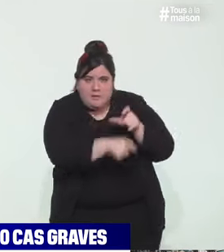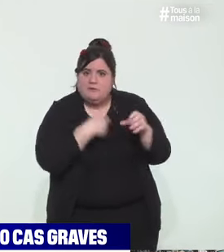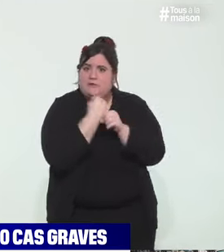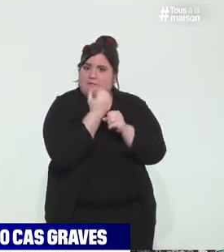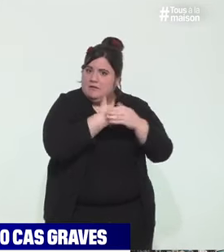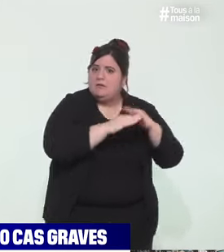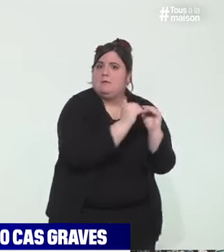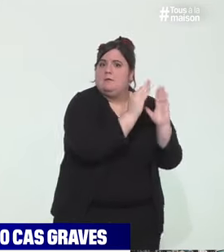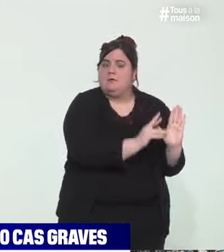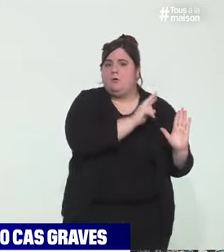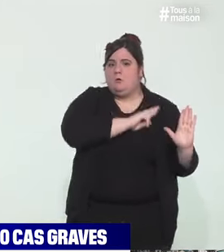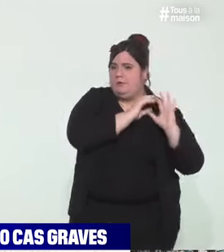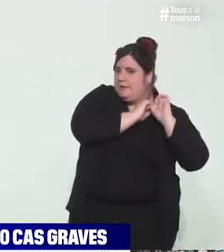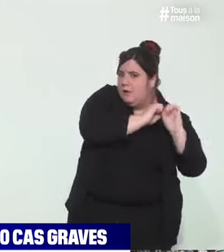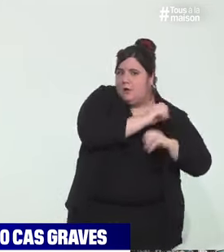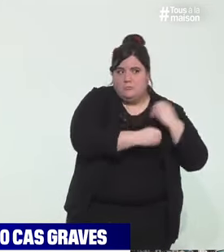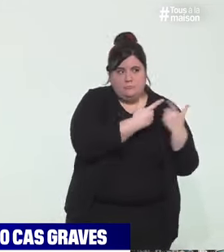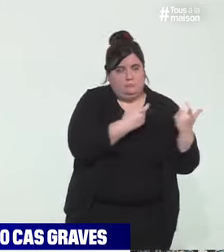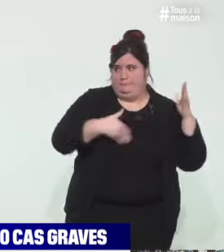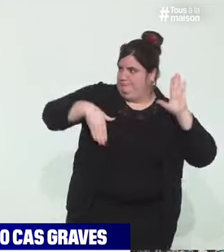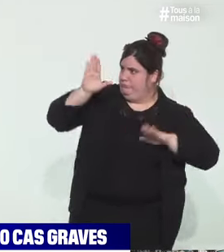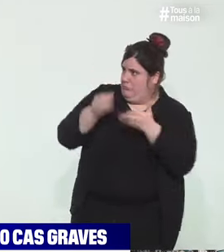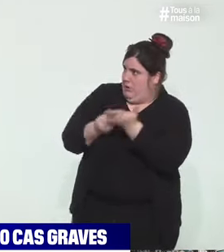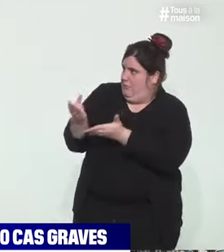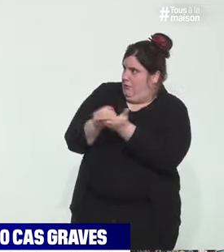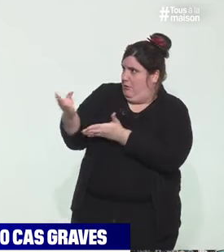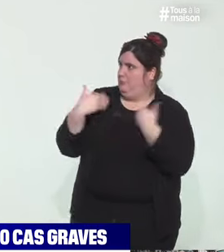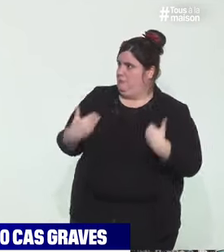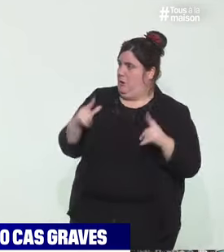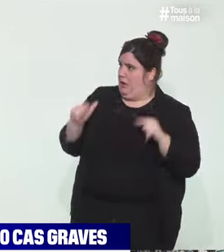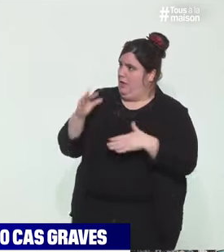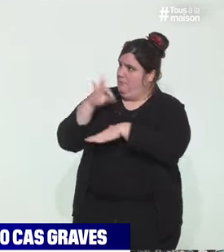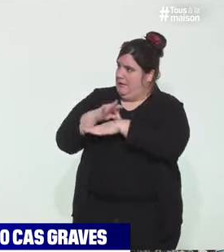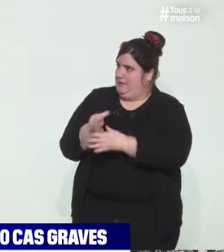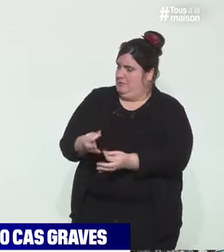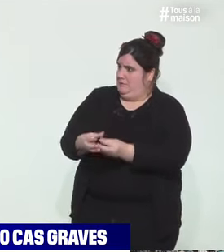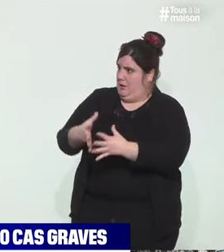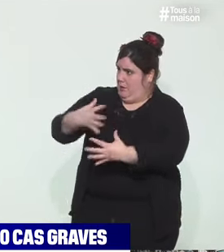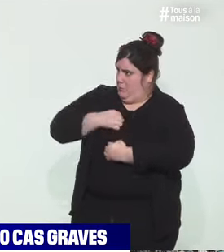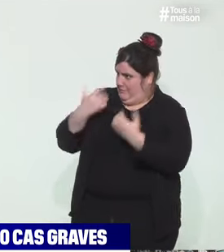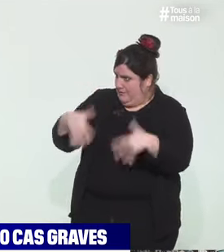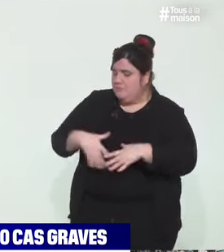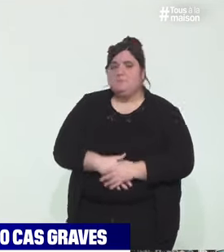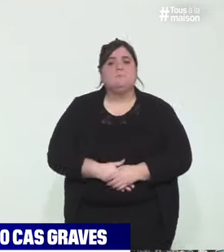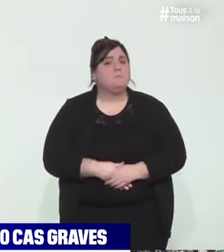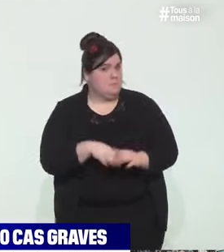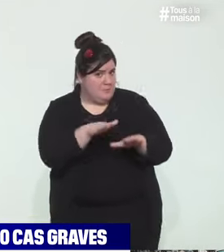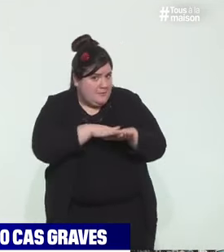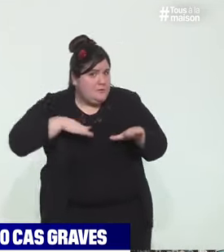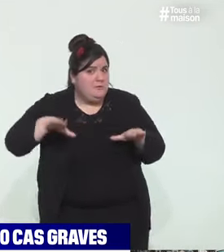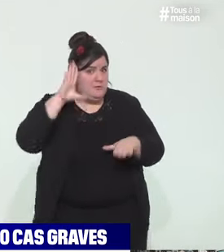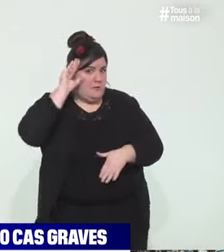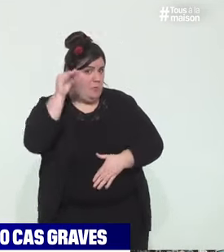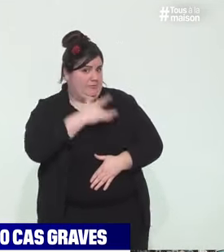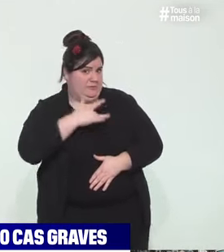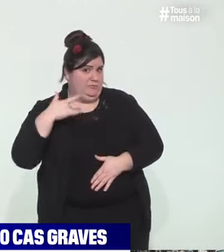qui souhaitent signaler qu'ils ont été infectés par le coronavirus. Nous sommes aussi en train de proposer le même système de recueil de données pour des professionnels de santé,